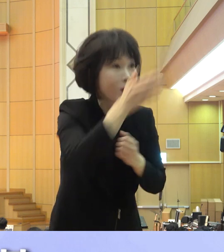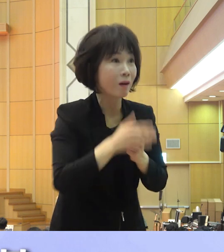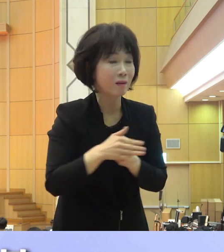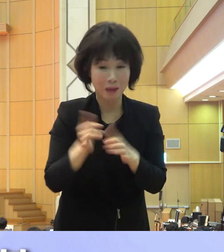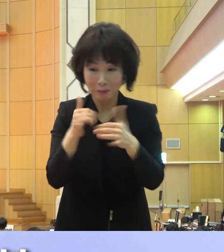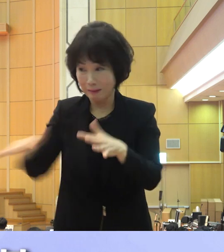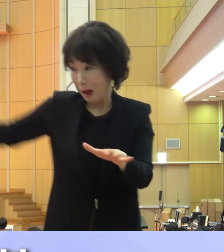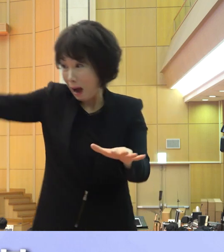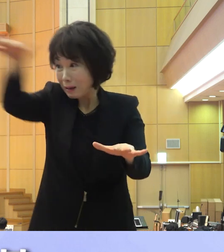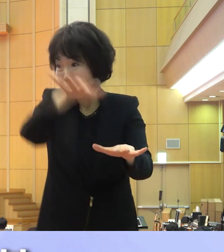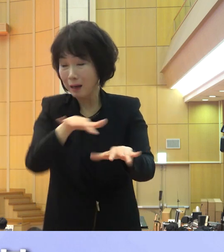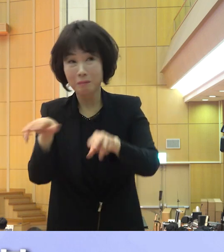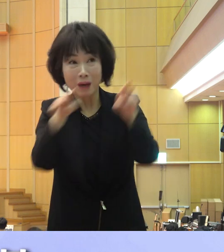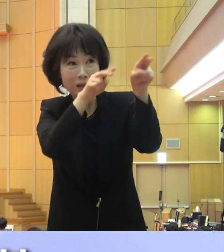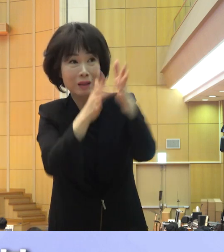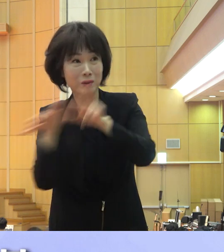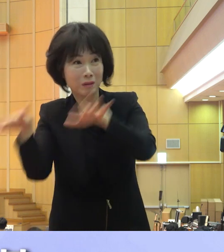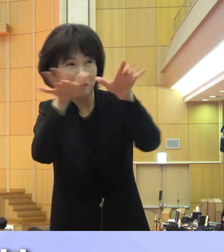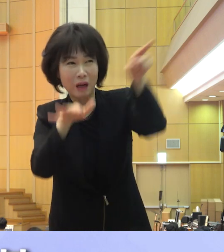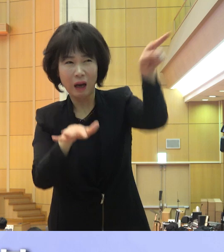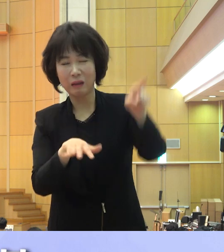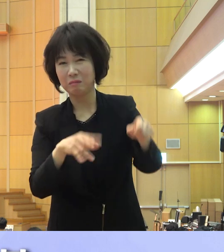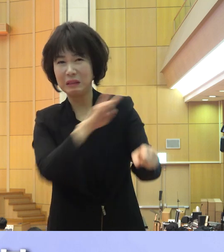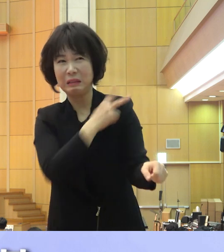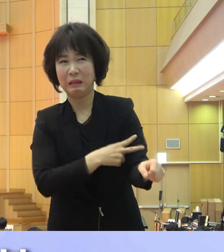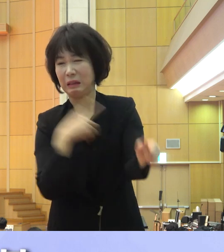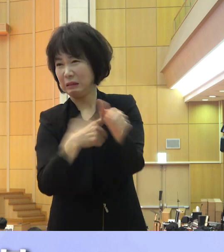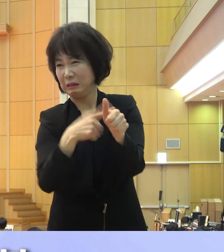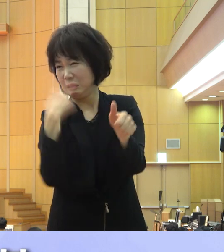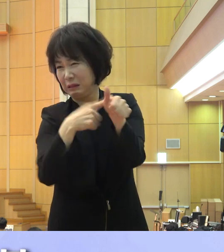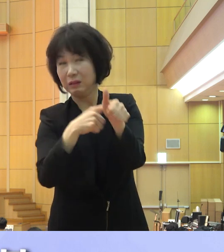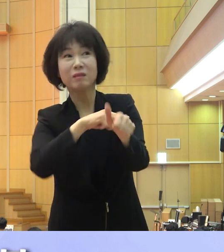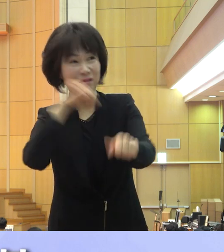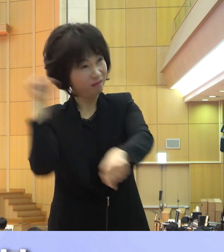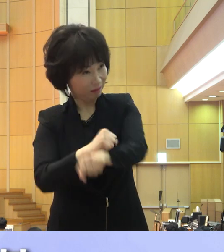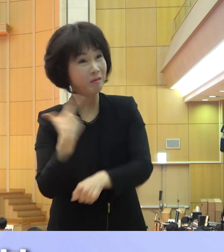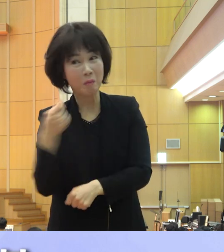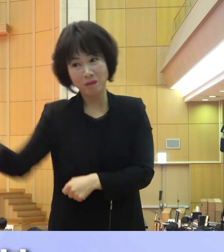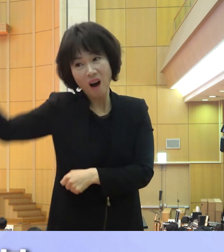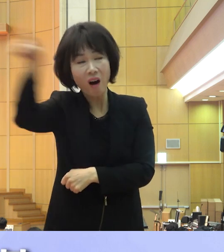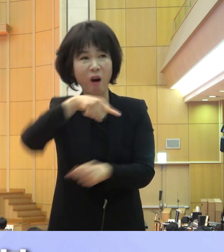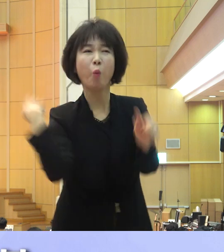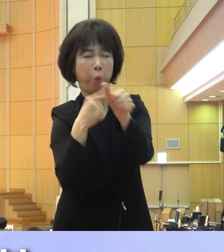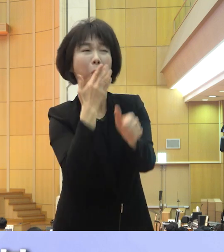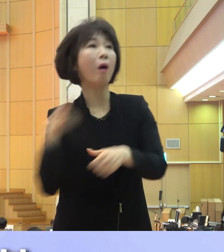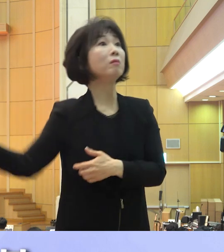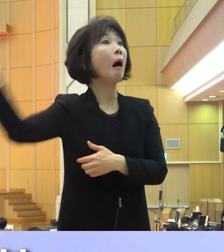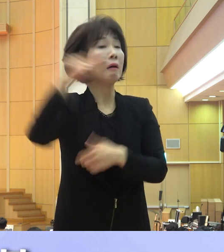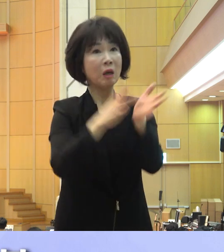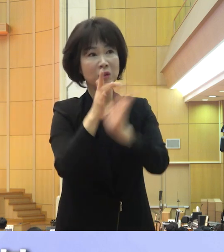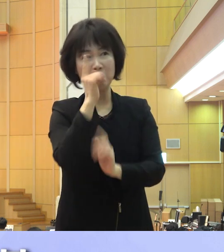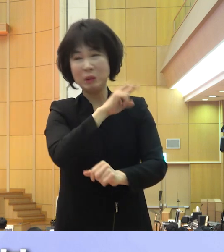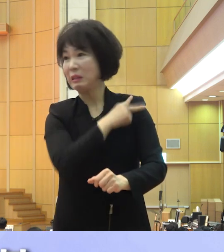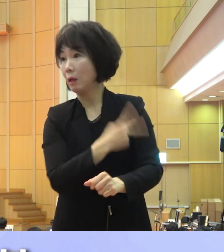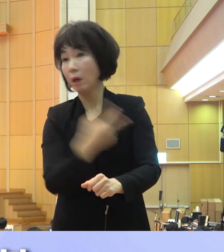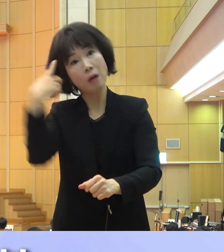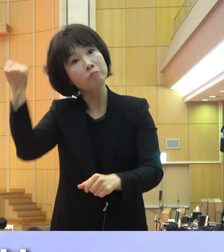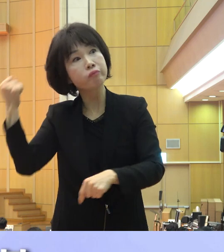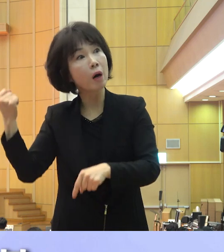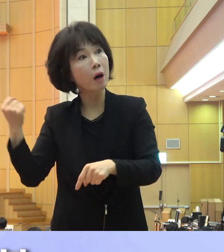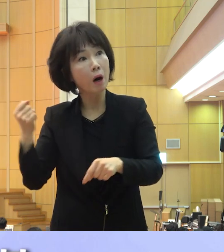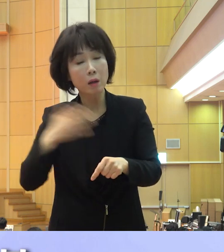많은 사람들은 예수님을 이단이라고 말하고 비방을 하고 그럴지